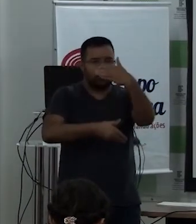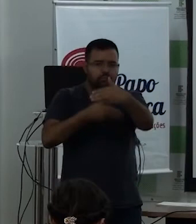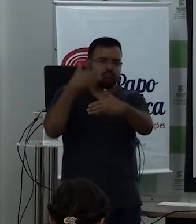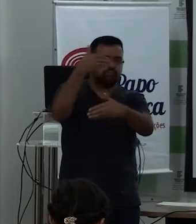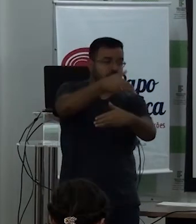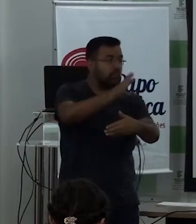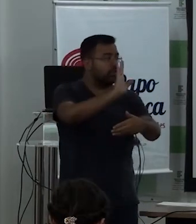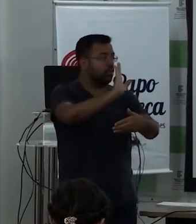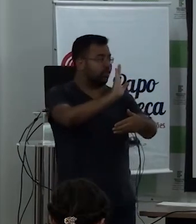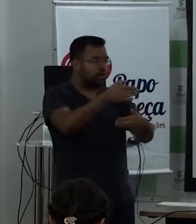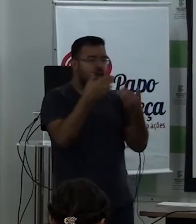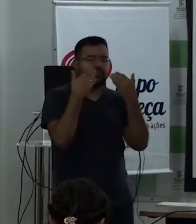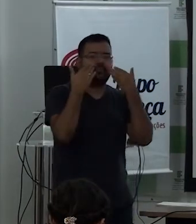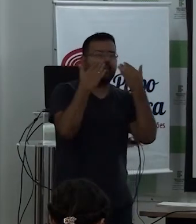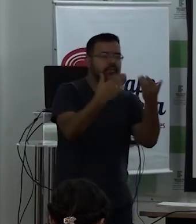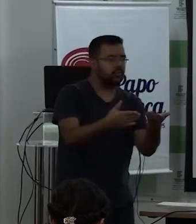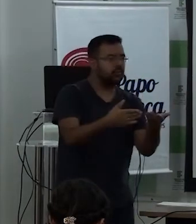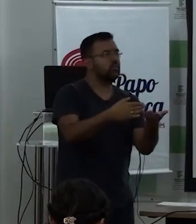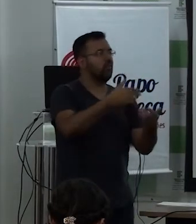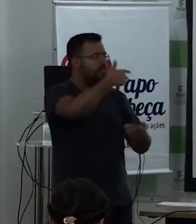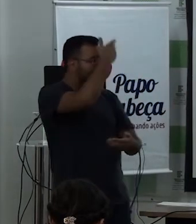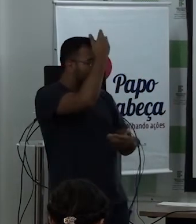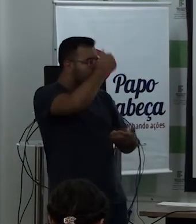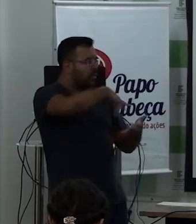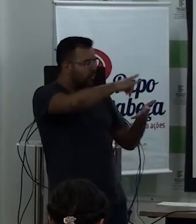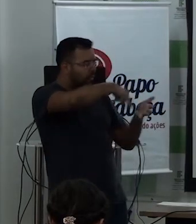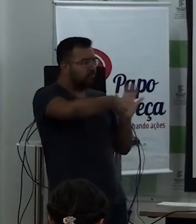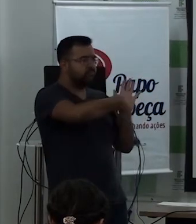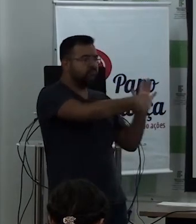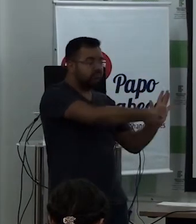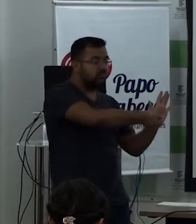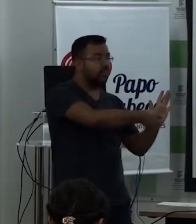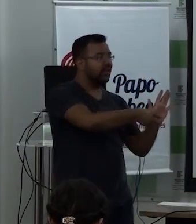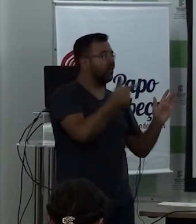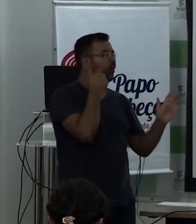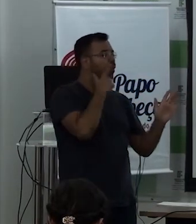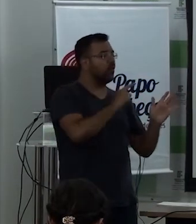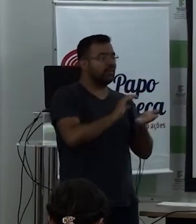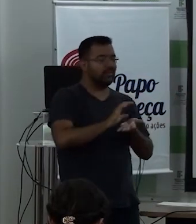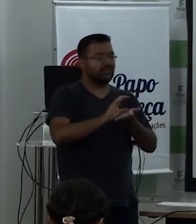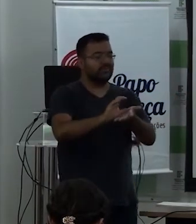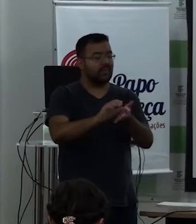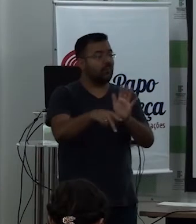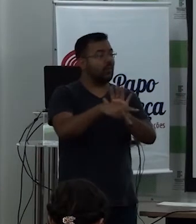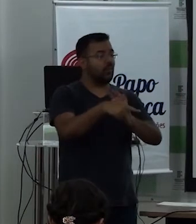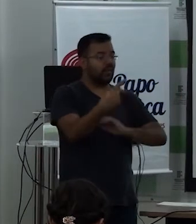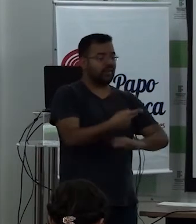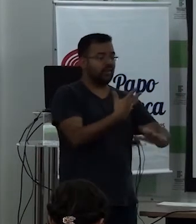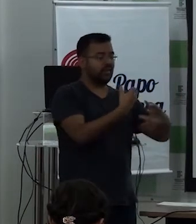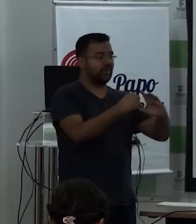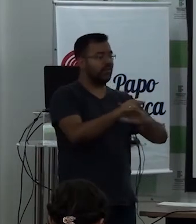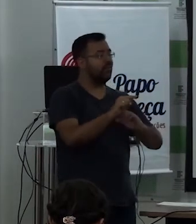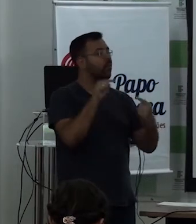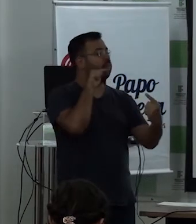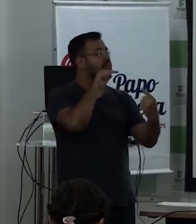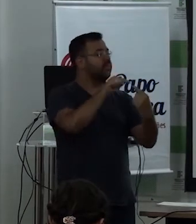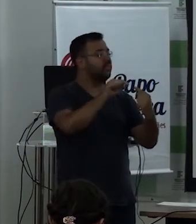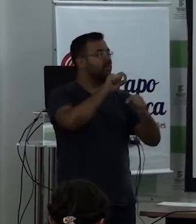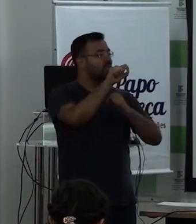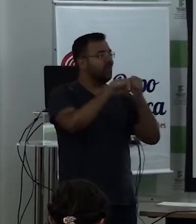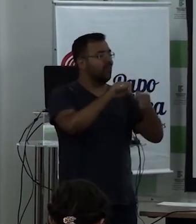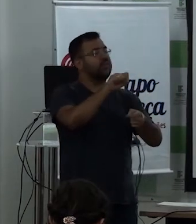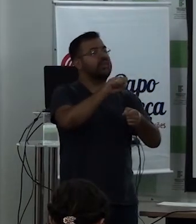já fizeram a prestação de contas, eles foram beneficiados com o auxílio do CEFOR para divulgarem a nossa pesquisa